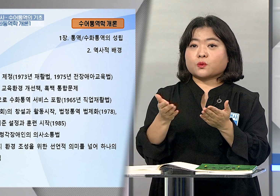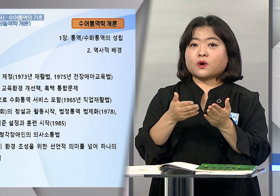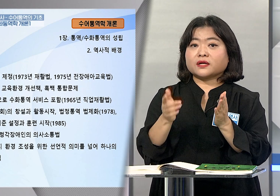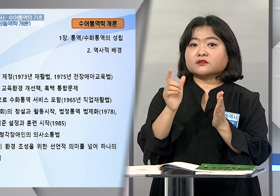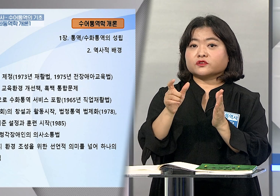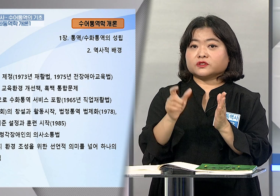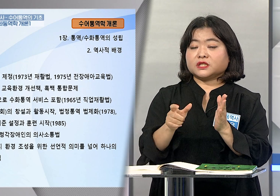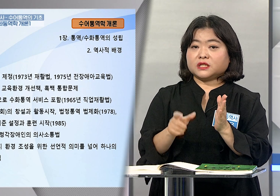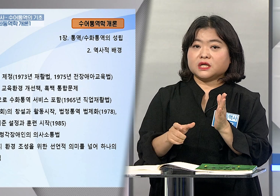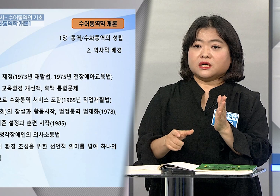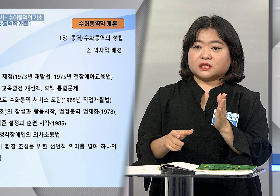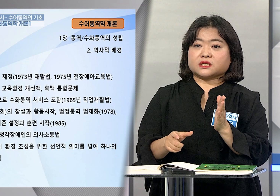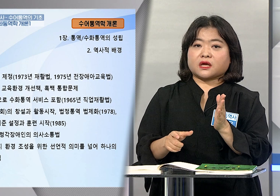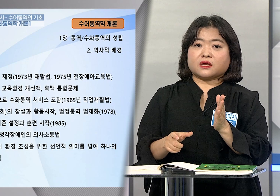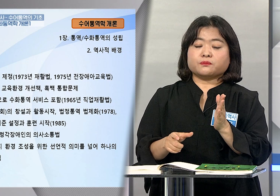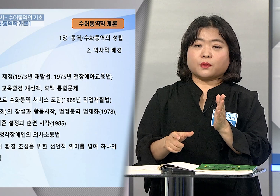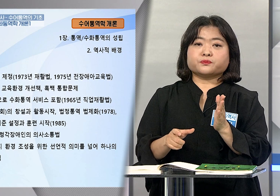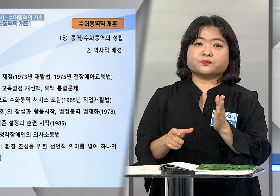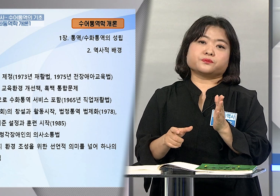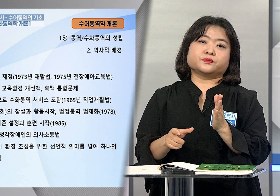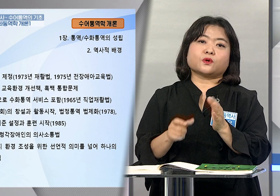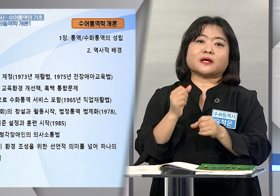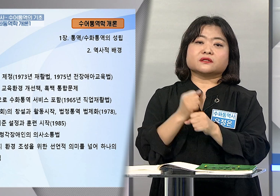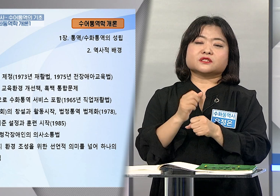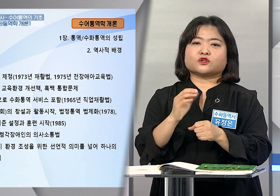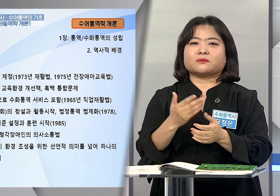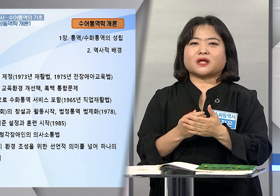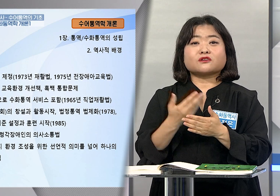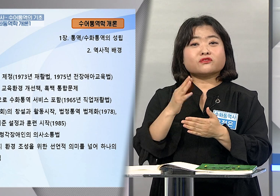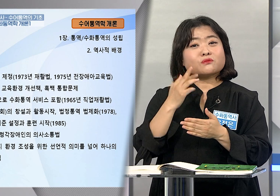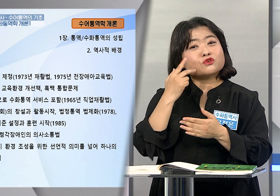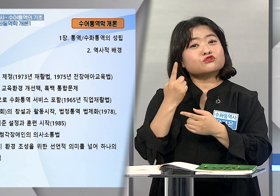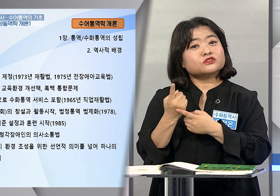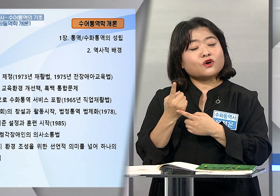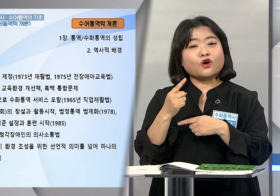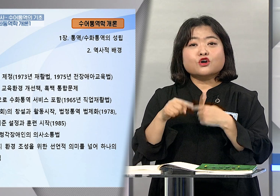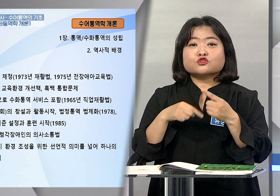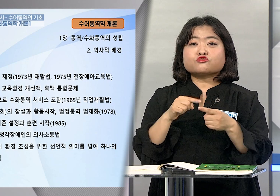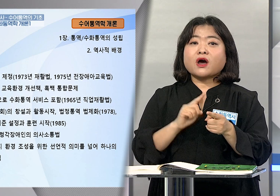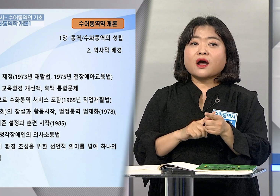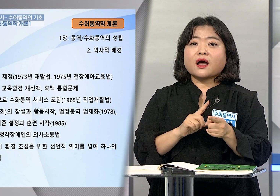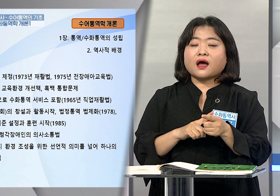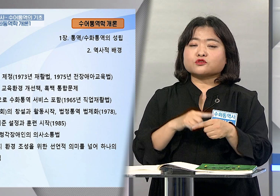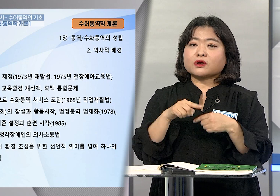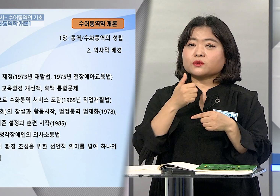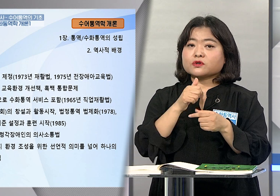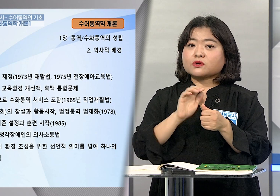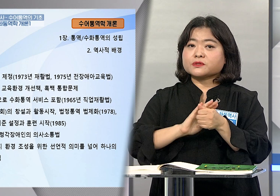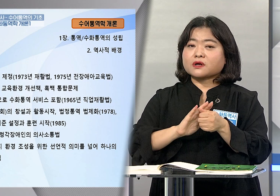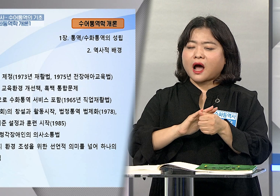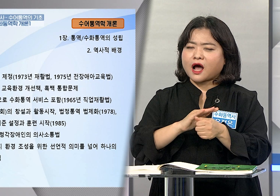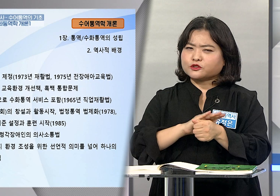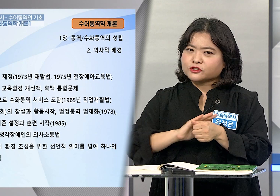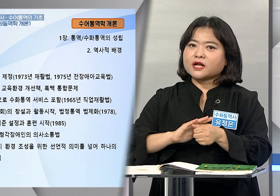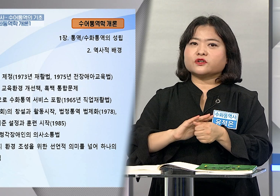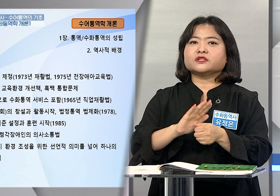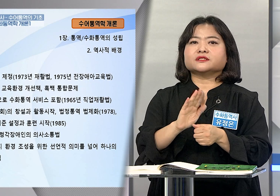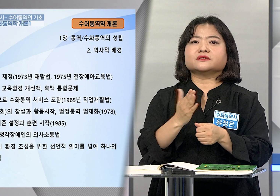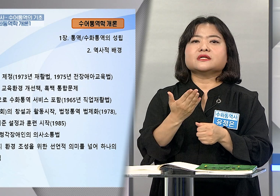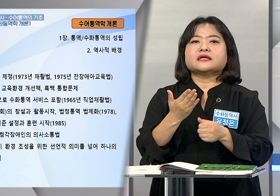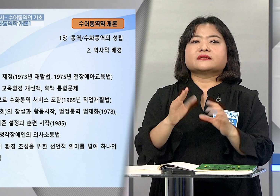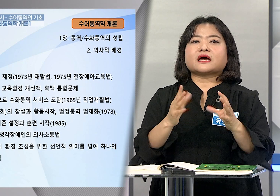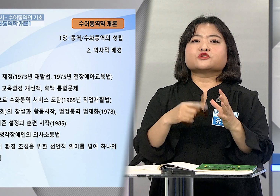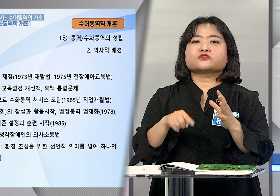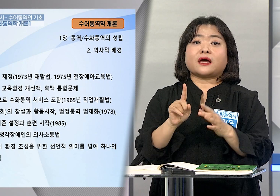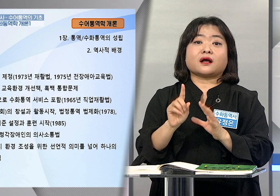수화통역을 제공하는 것들이 이제 으로 만들어지게 됩니다. 그런데 미국은요, 수화통역 서비스가 아주 잘 되어